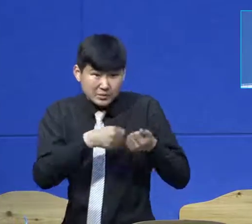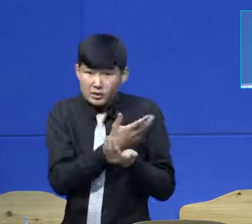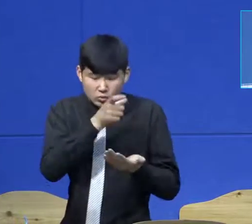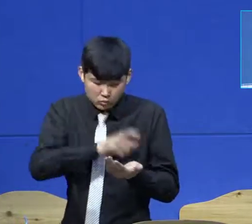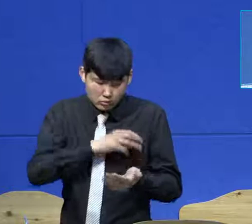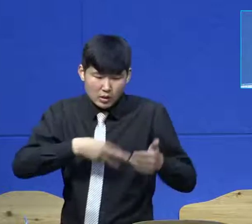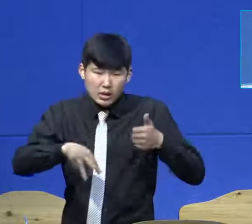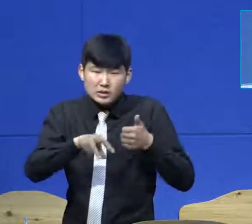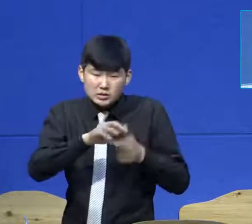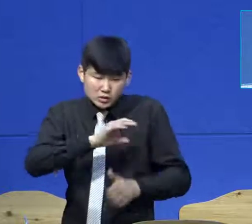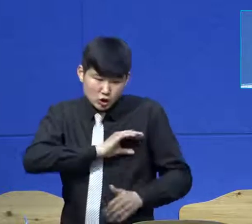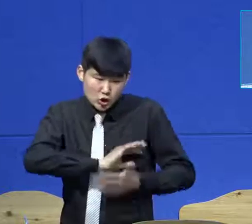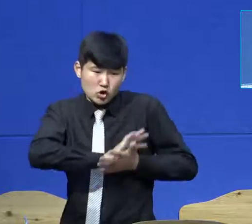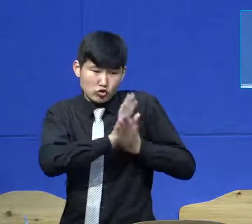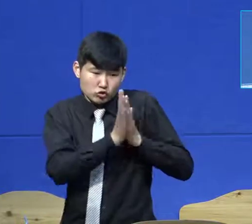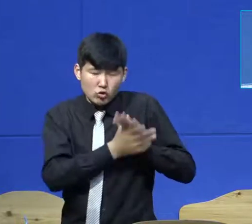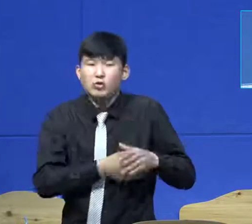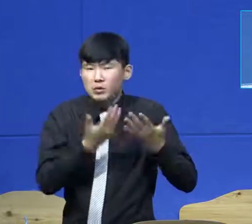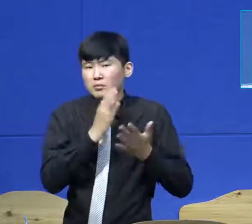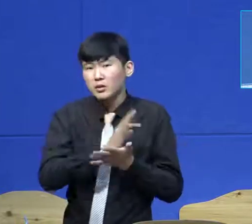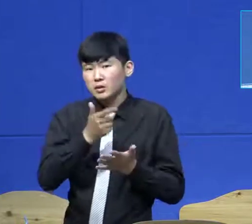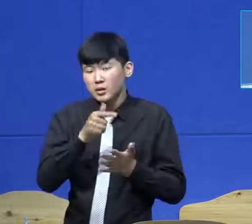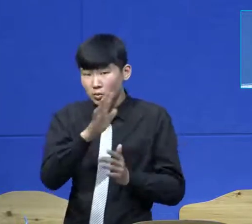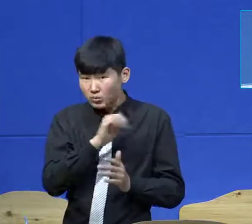нь хөдөлж өөрчлөгддөг. Энэ удаа